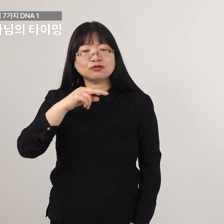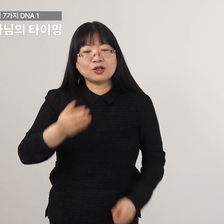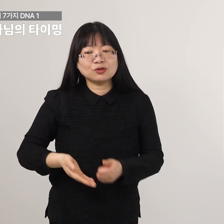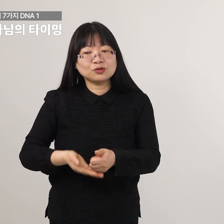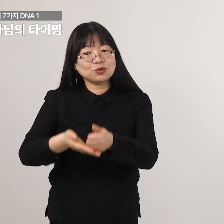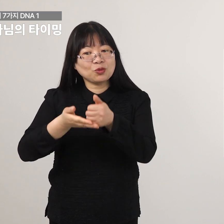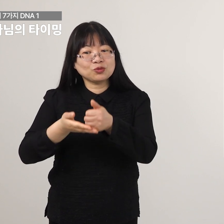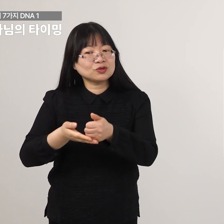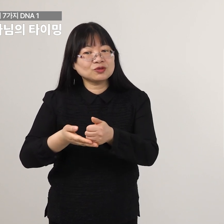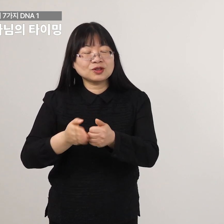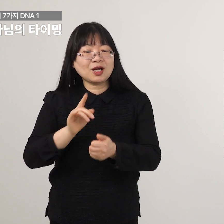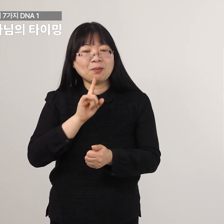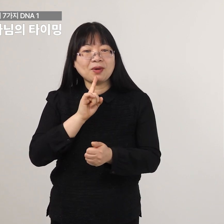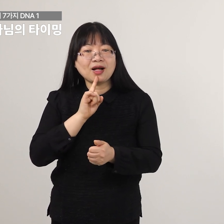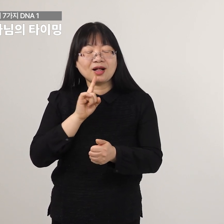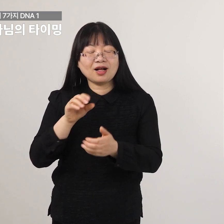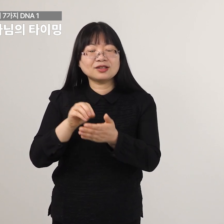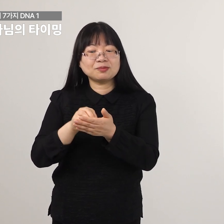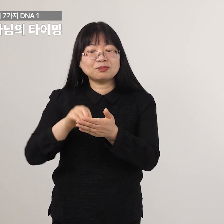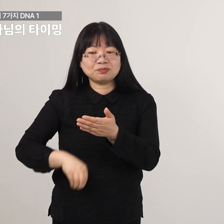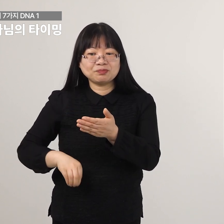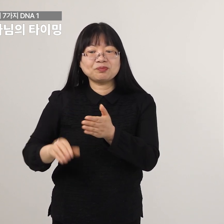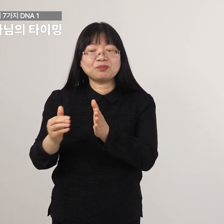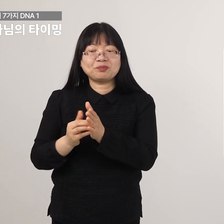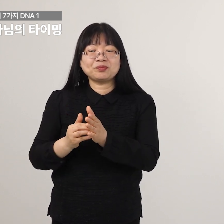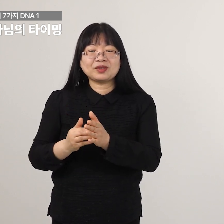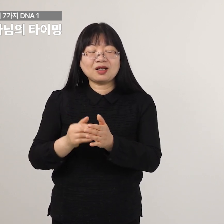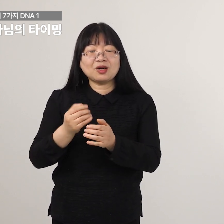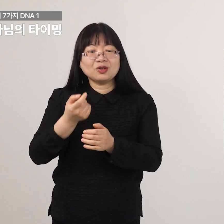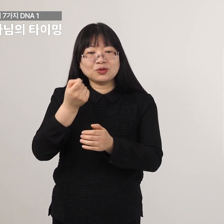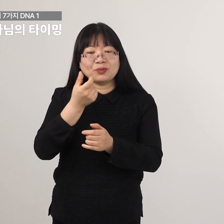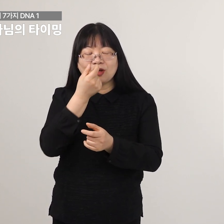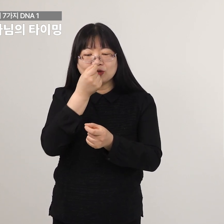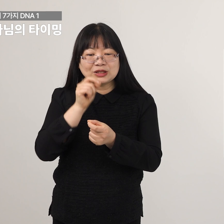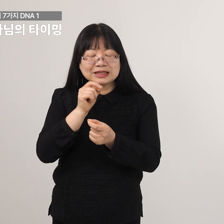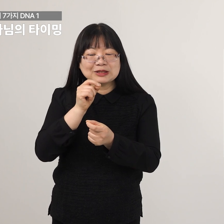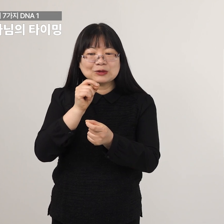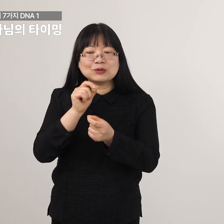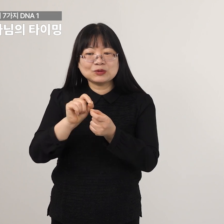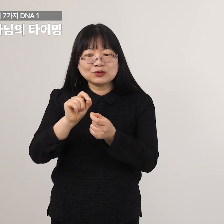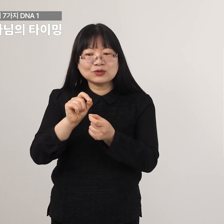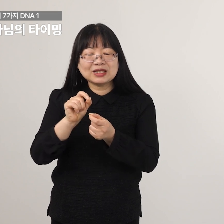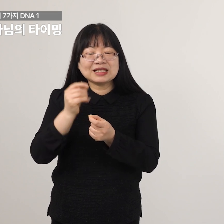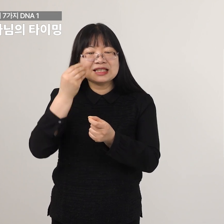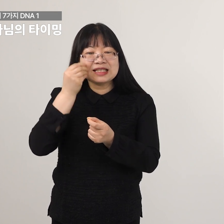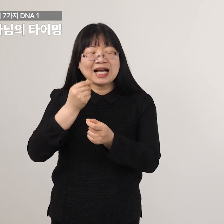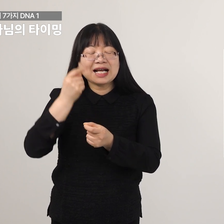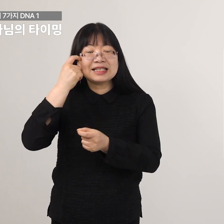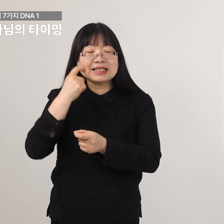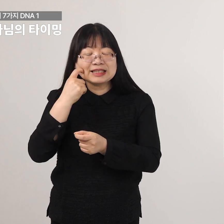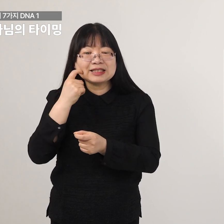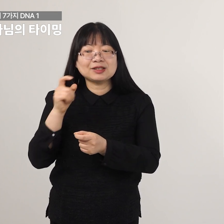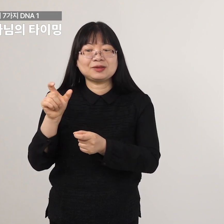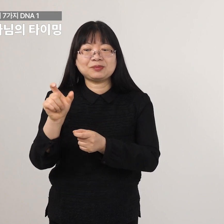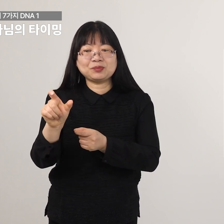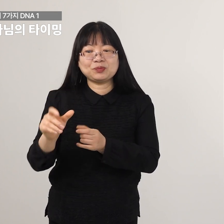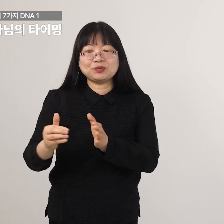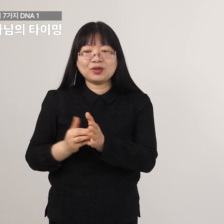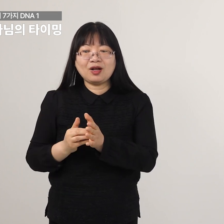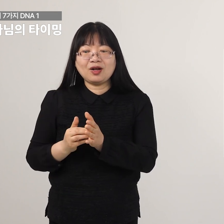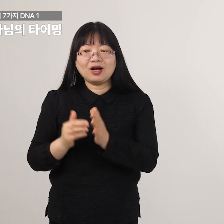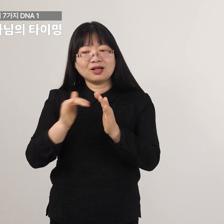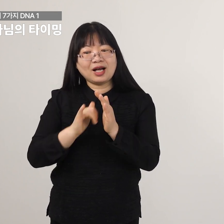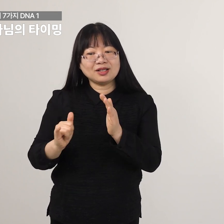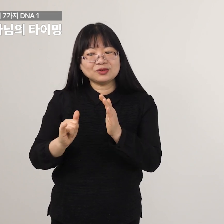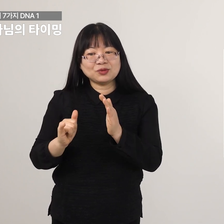이게 건방진 호칭은 아니고 조금 이렇게 친숙해진 그리고 조금 더 한층